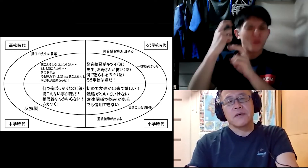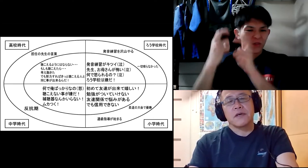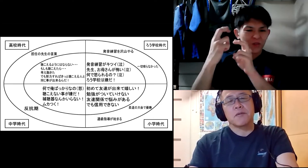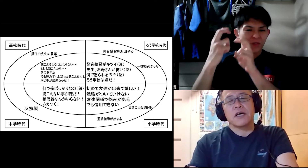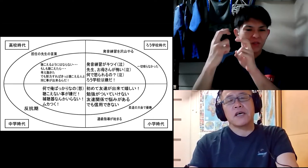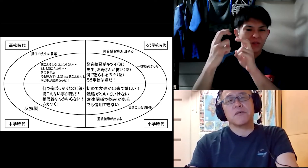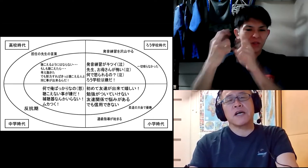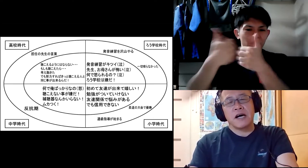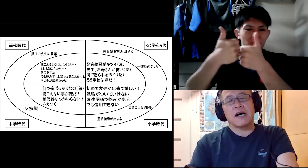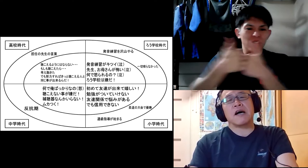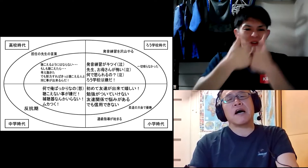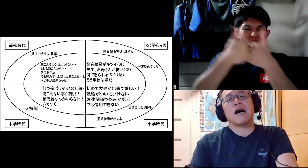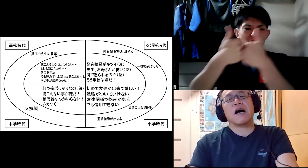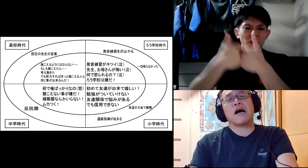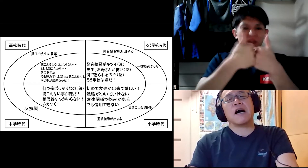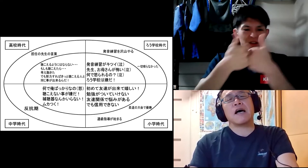やっぱ